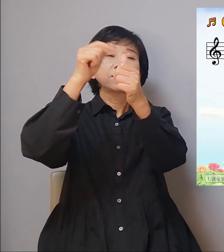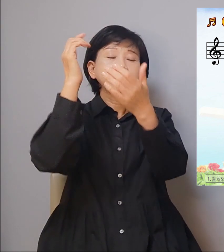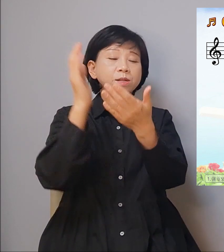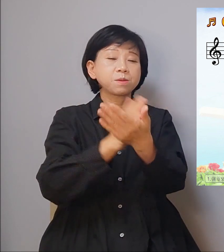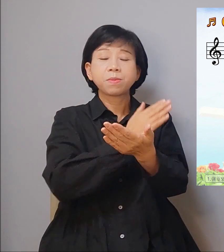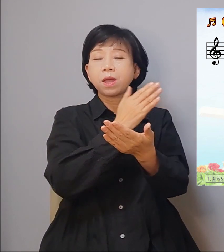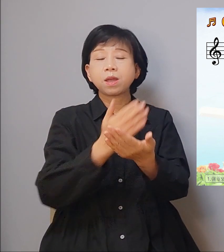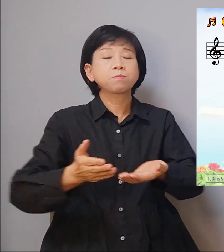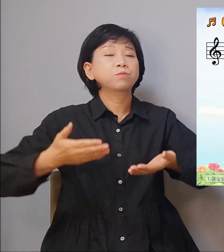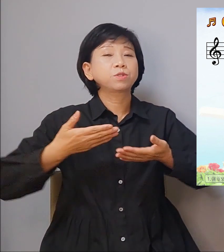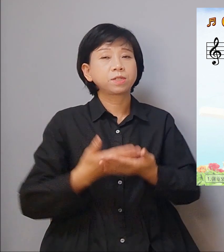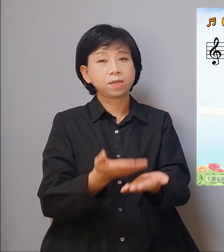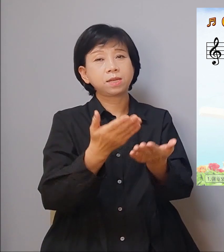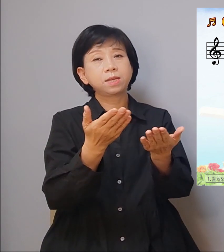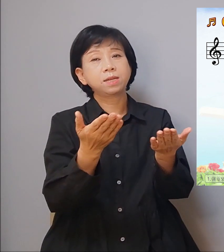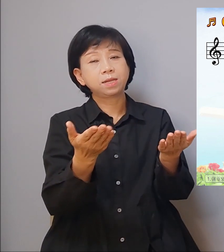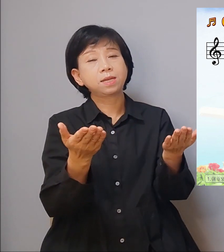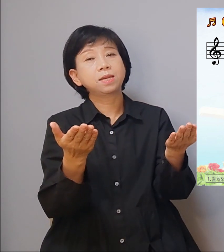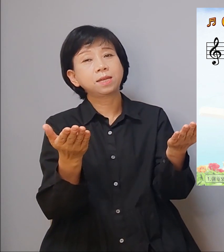구원을